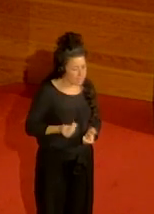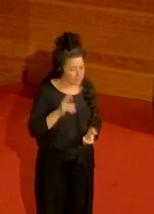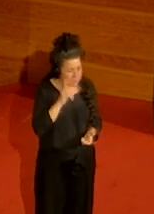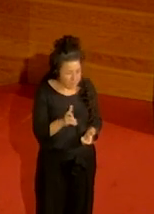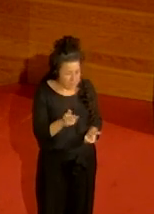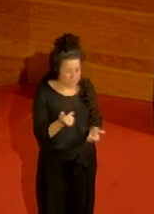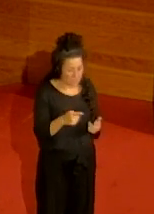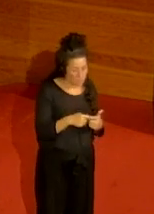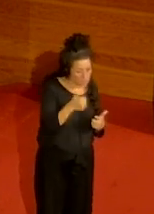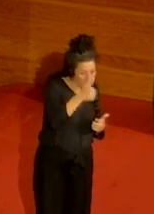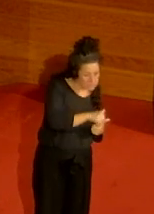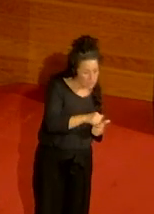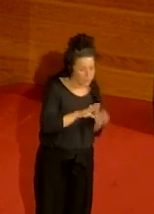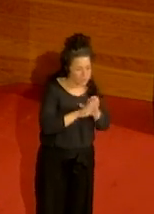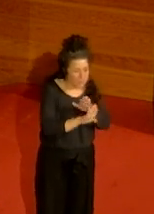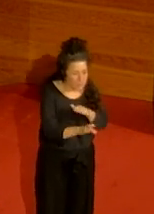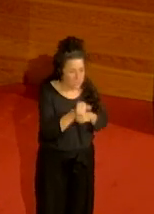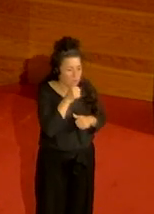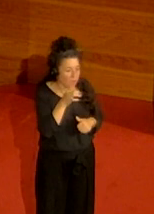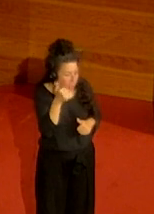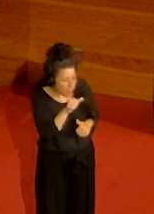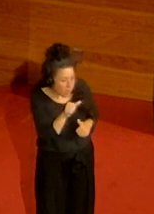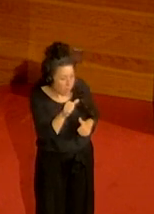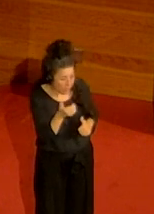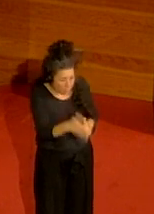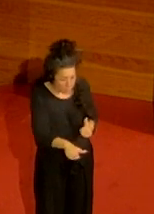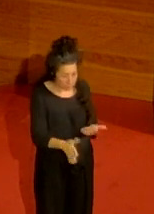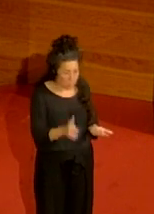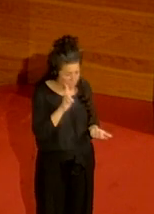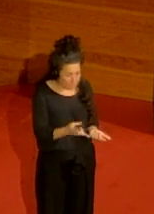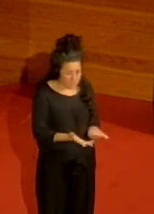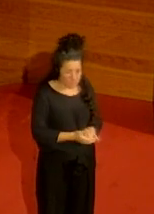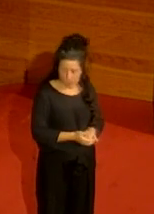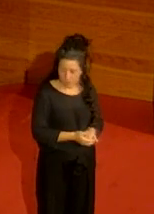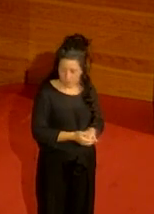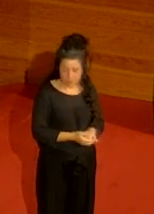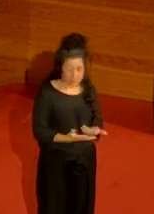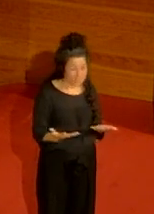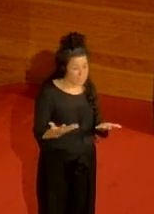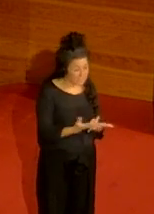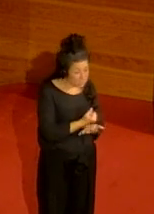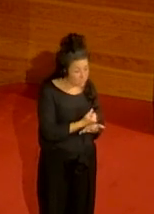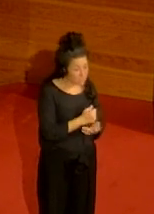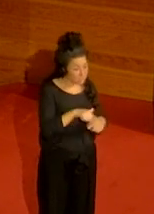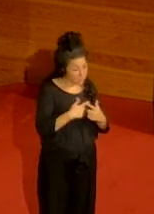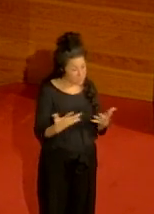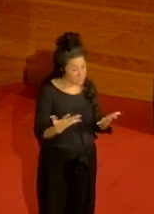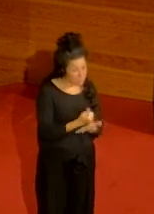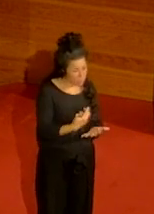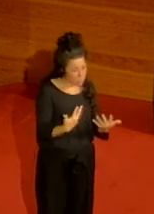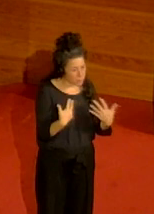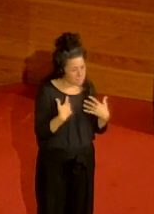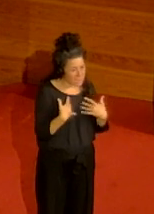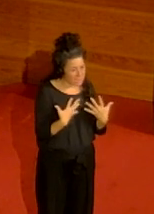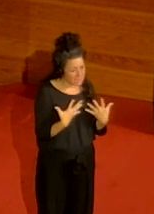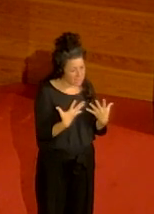un abuelo un vecino un primo ha muerto como te dicen allí es que en todas las familias tenemos varios Mártires Entonces es muy difícil